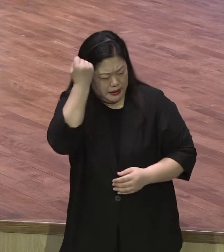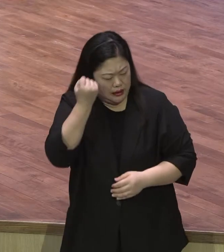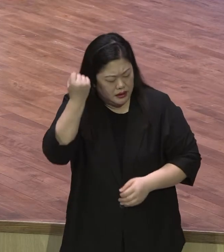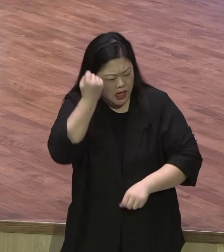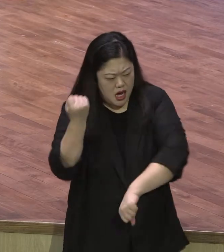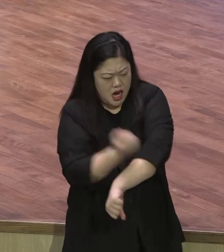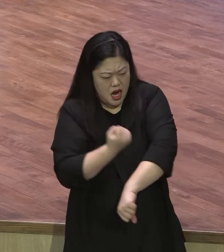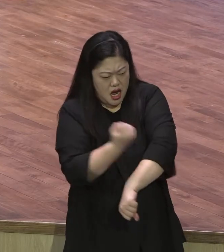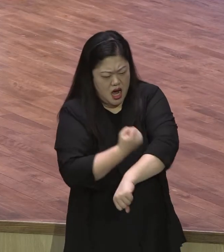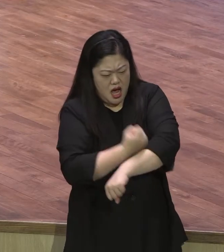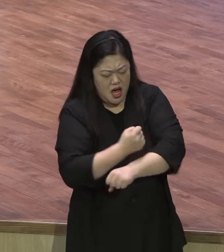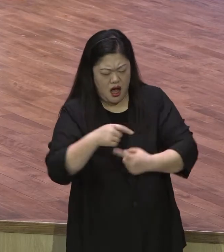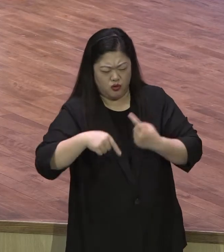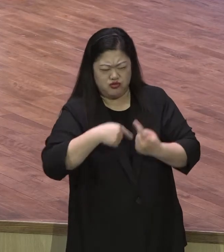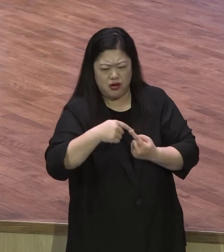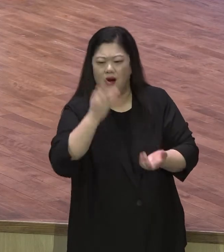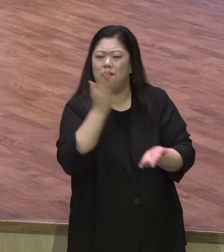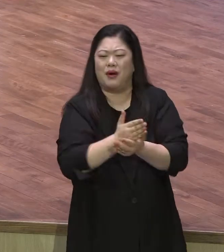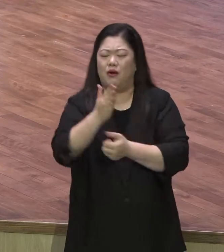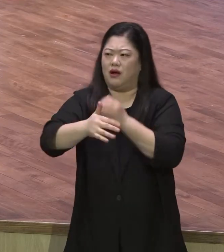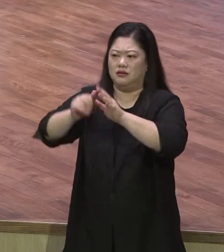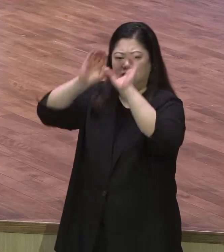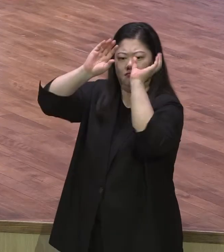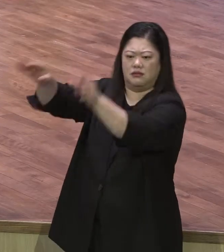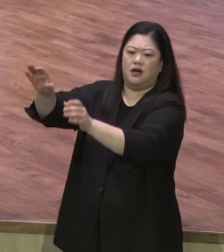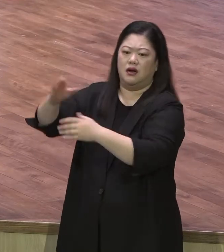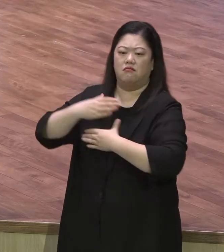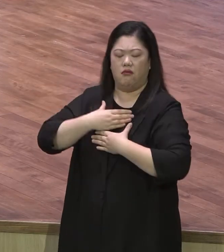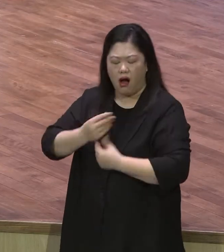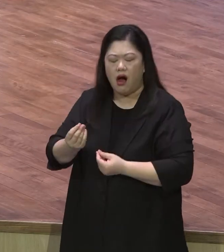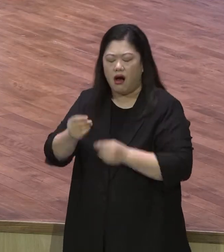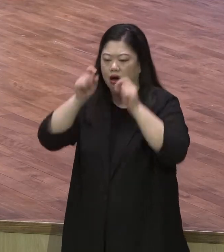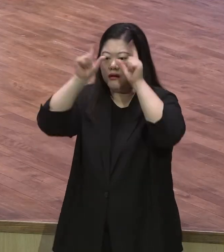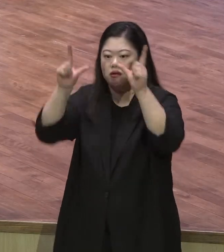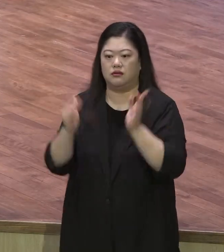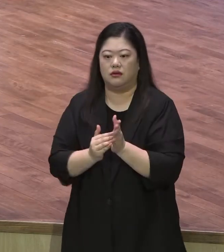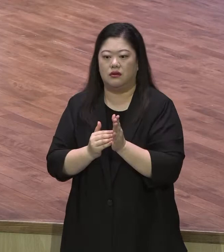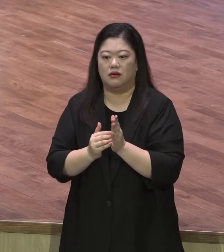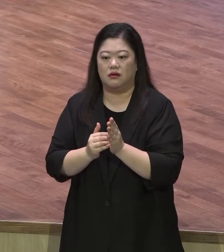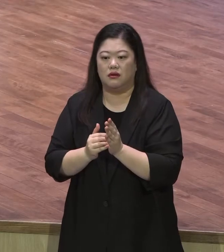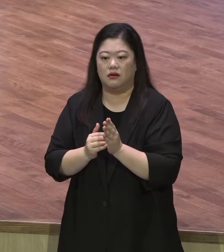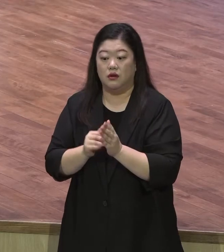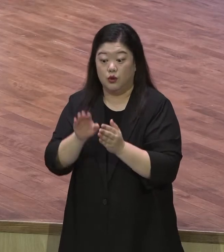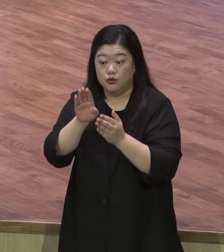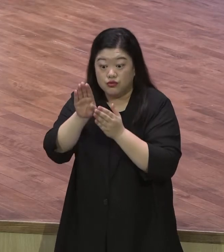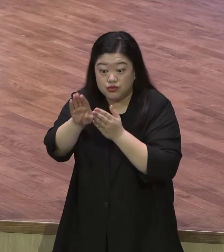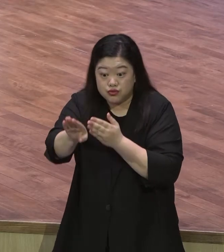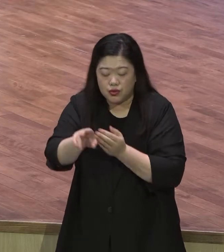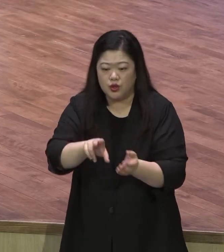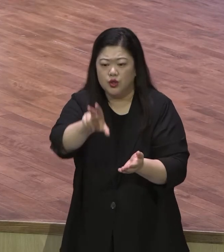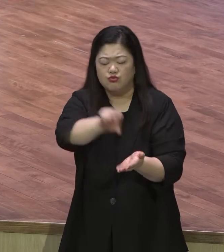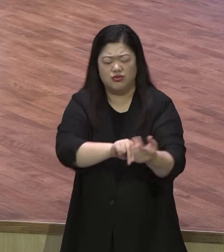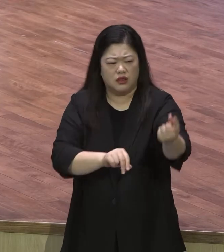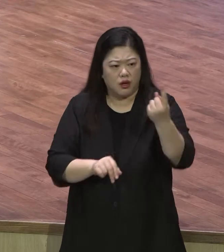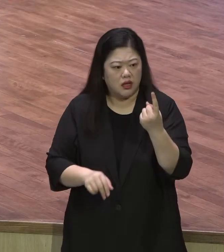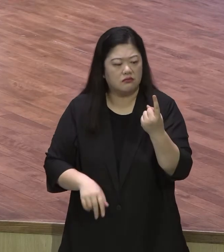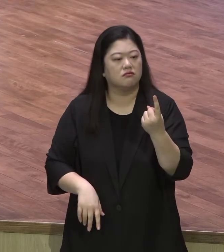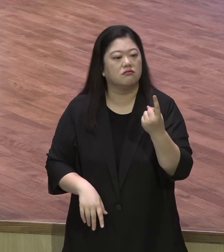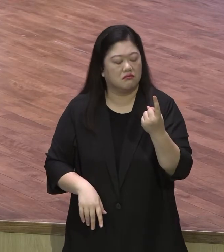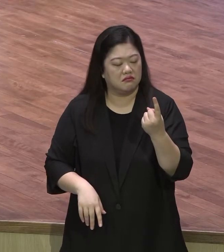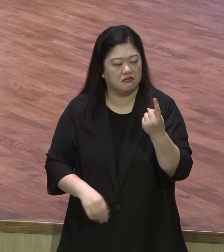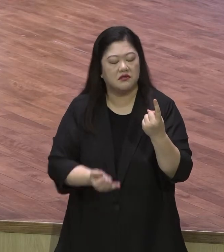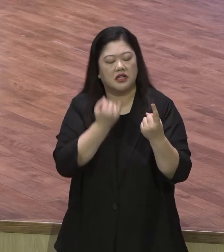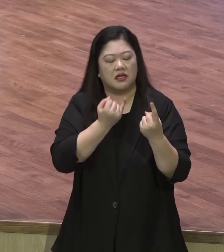그래서 지금은요. 누구를 만나더라도 어떤 문제 사건이 와도 봄 속에 있기 때문에 참